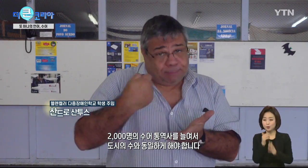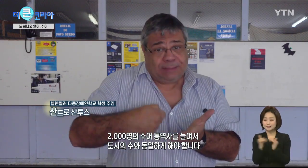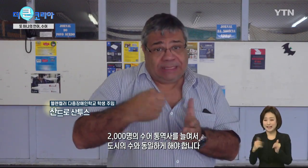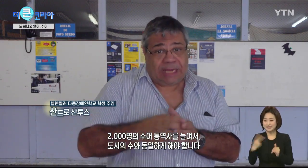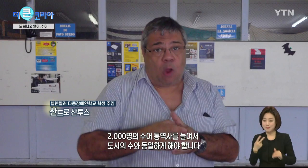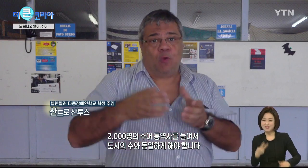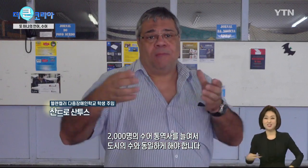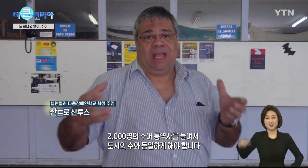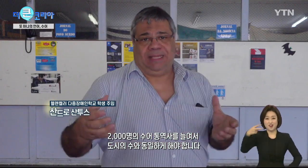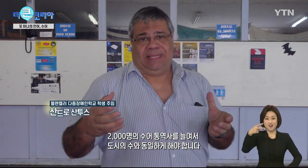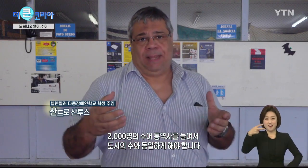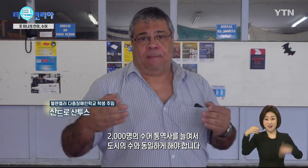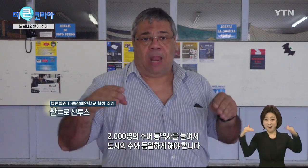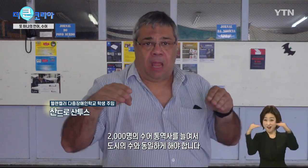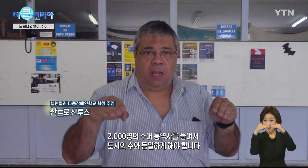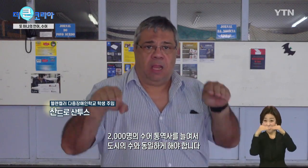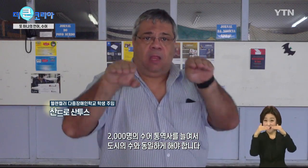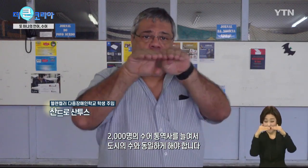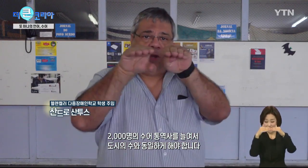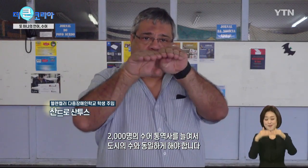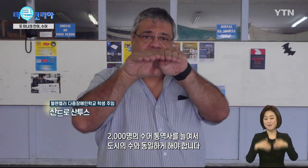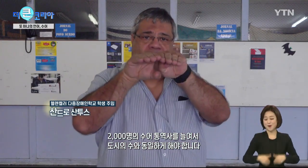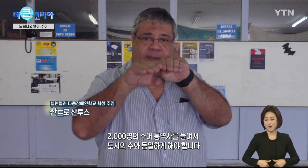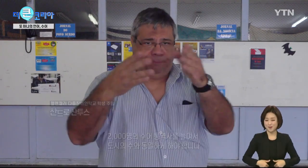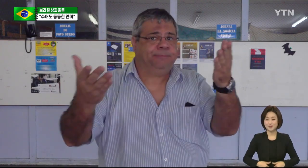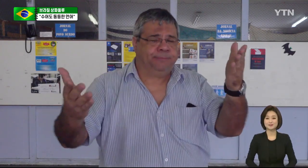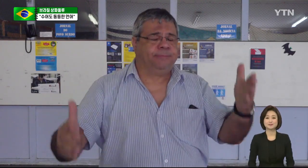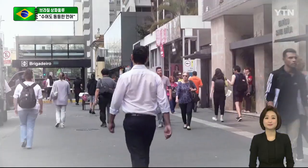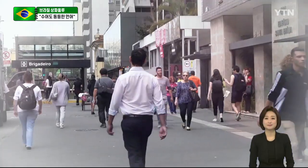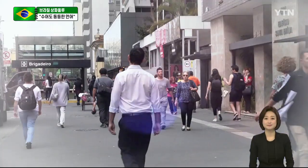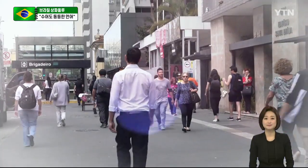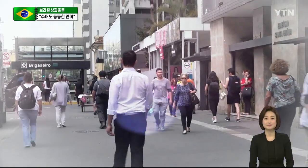통역사를 늘려서 도시의 수와 동일하게 해야 합니다.